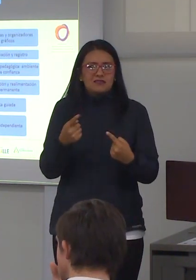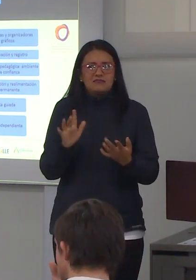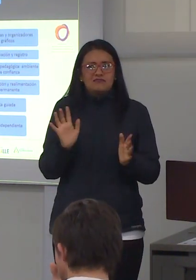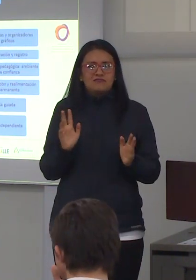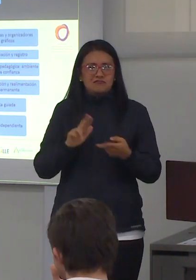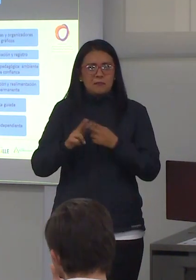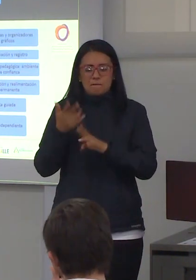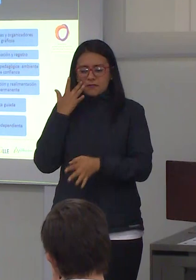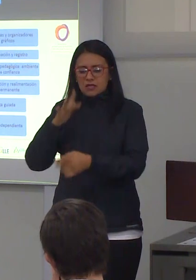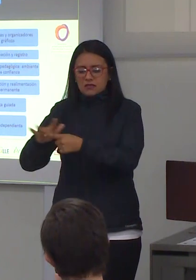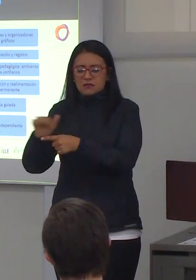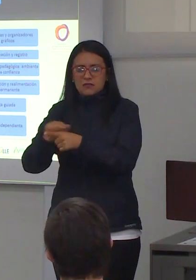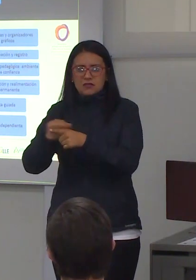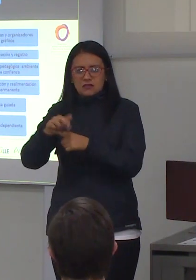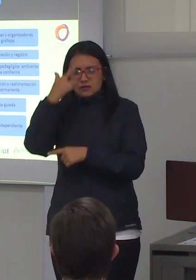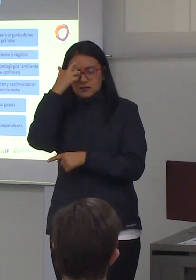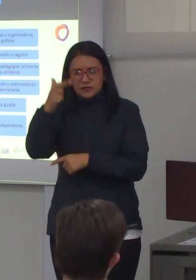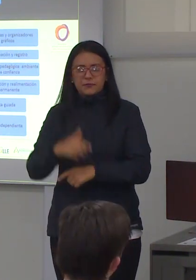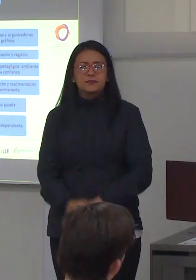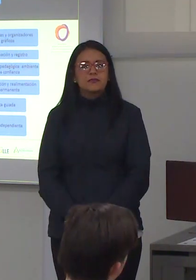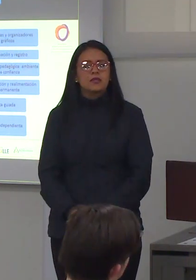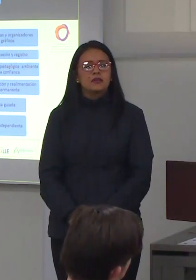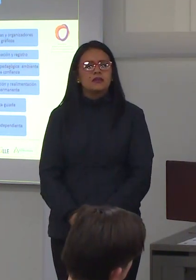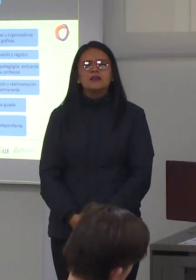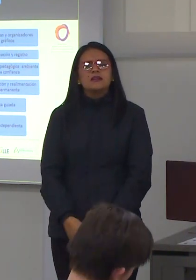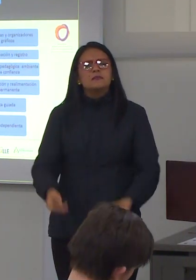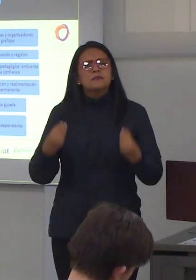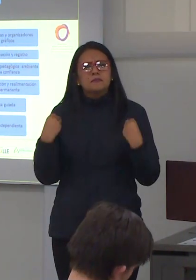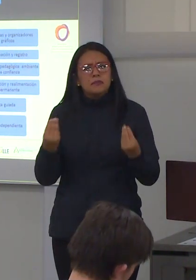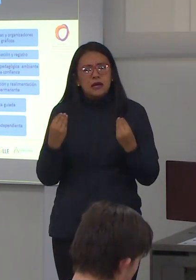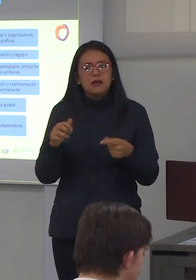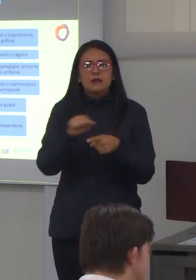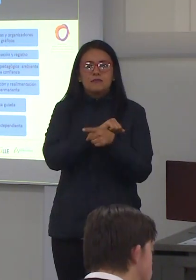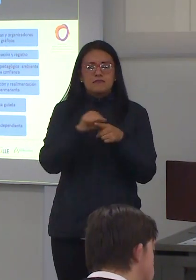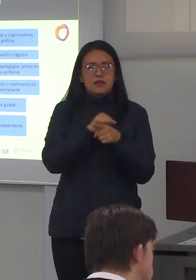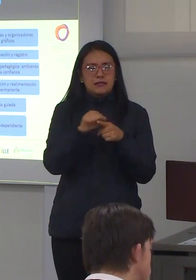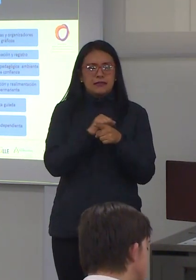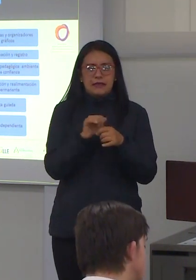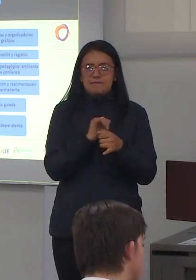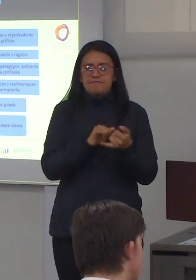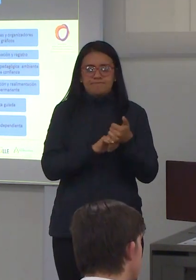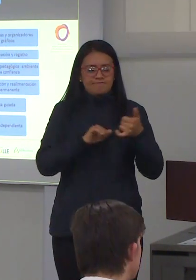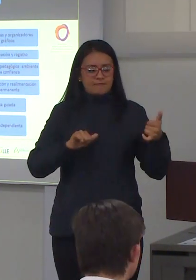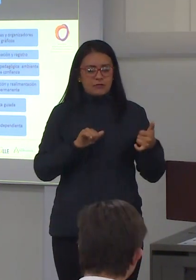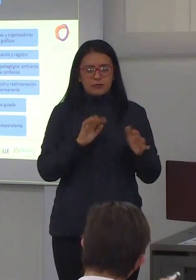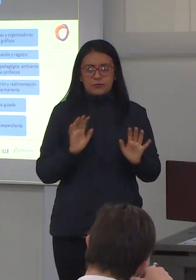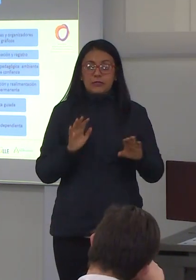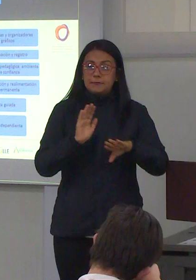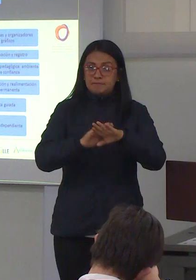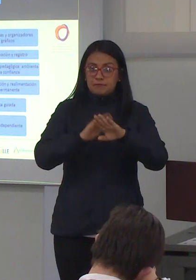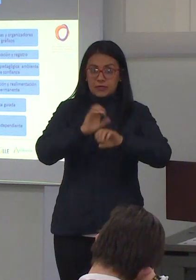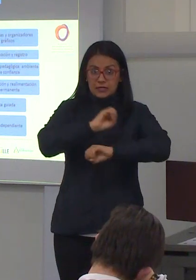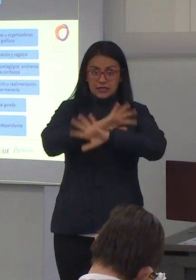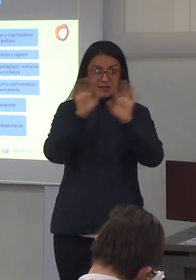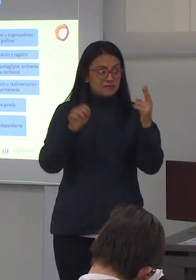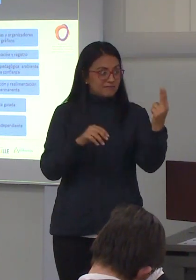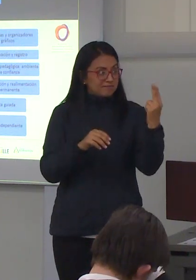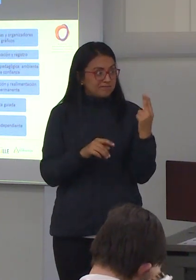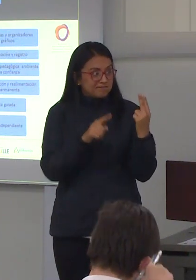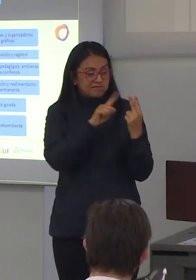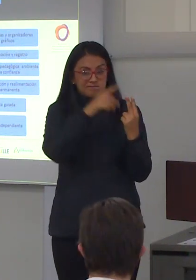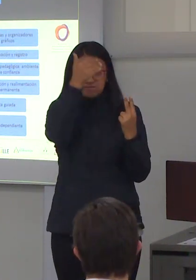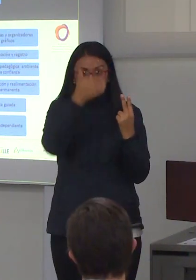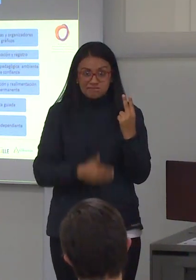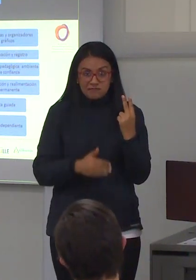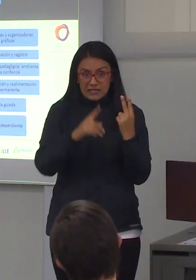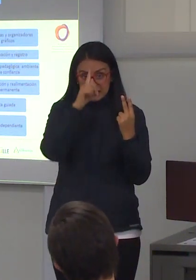en términos de la práctica profesional para que lleguen entonces a una práctica independiente. Yo quiero aclarar que los dos chicos que tenemos con